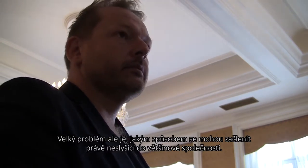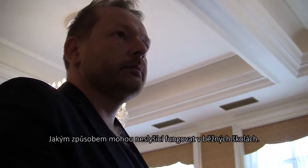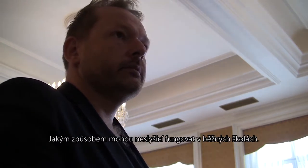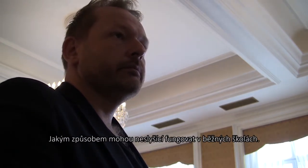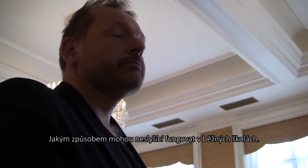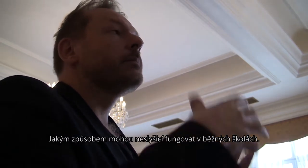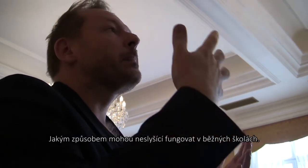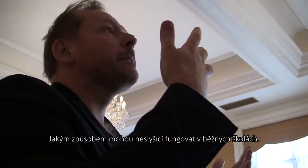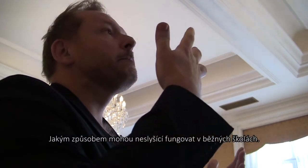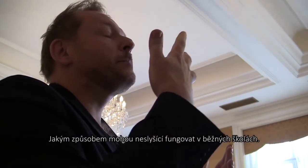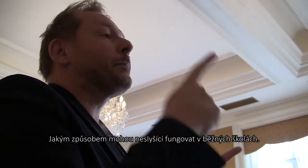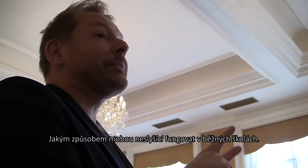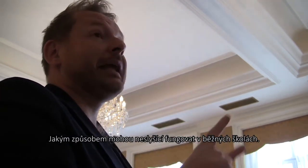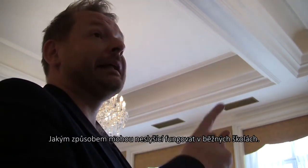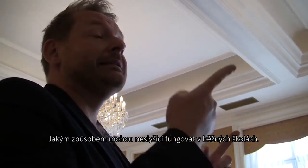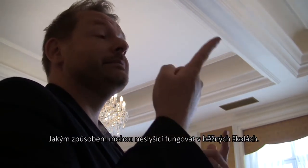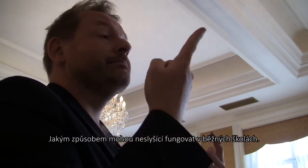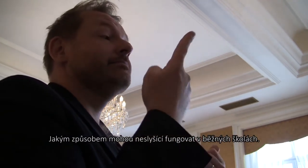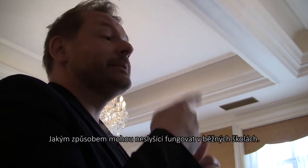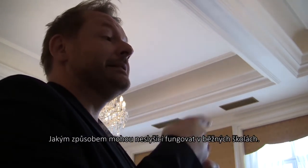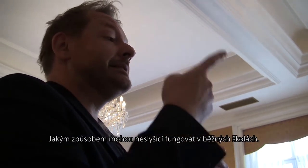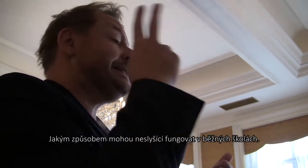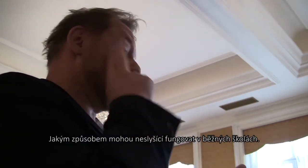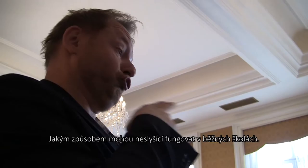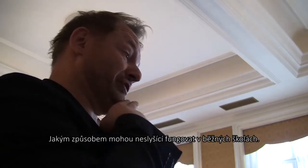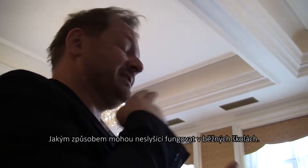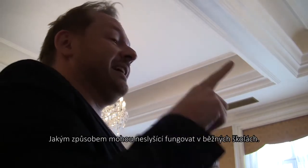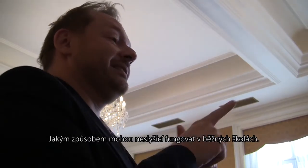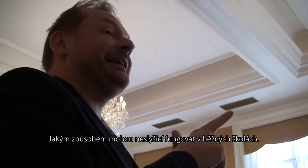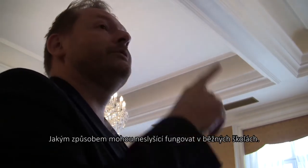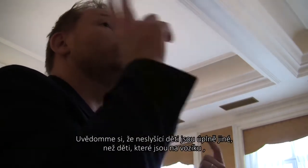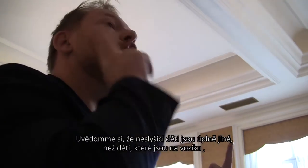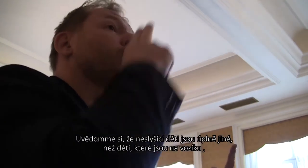společnosti, jakým způsobem mohou neslyšící fungovat v běžných